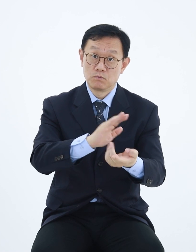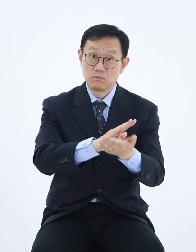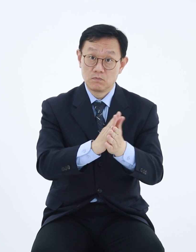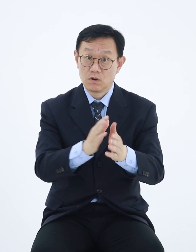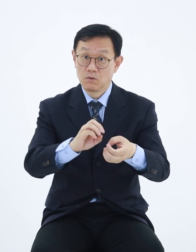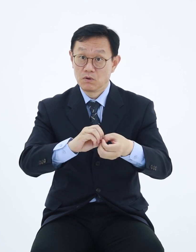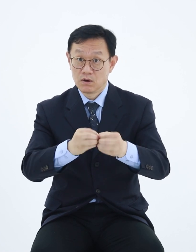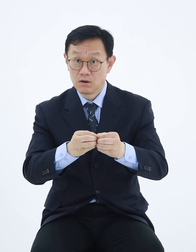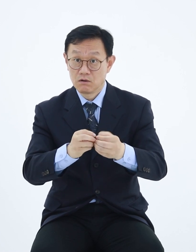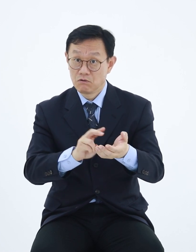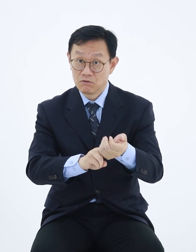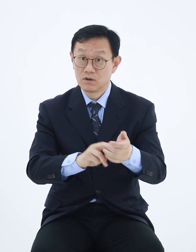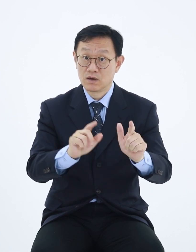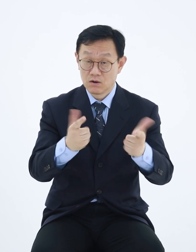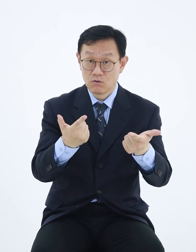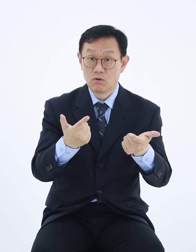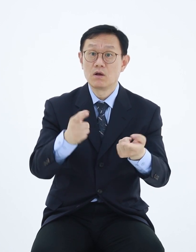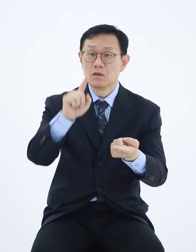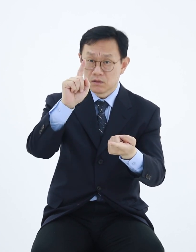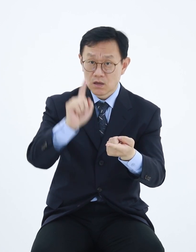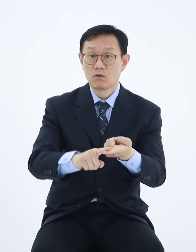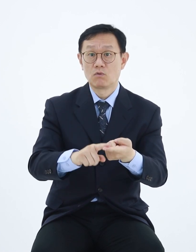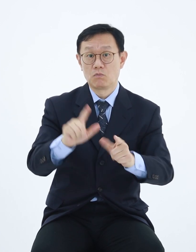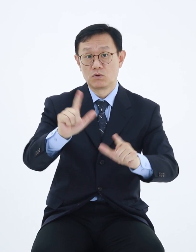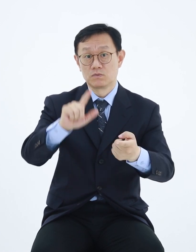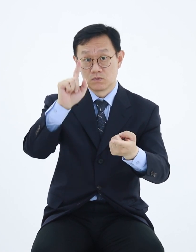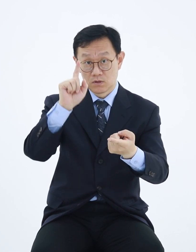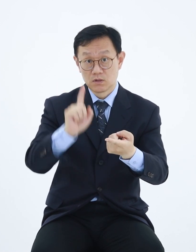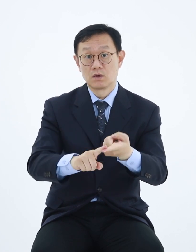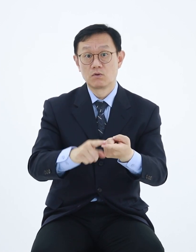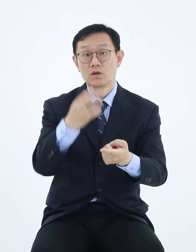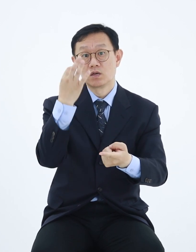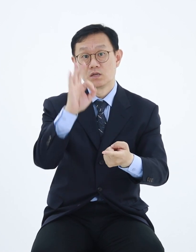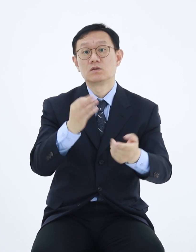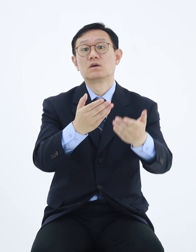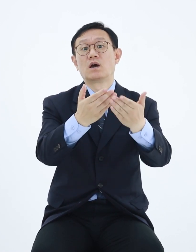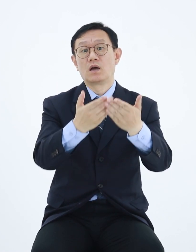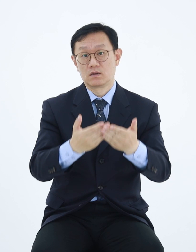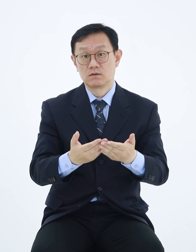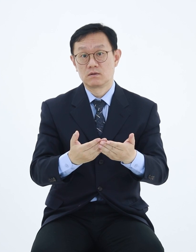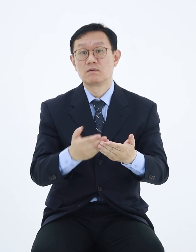왜곡하거나 숨기지 않고 개인 고유의 모습으로서 인정되어 가지고 있는 것을 의미한다.